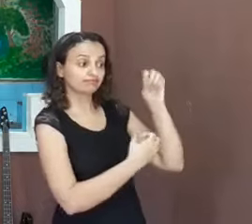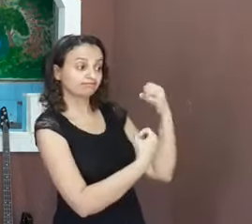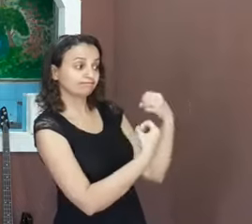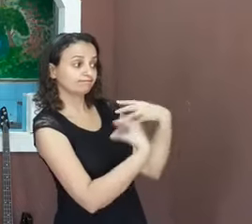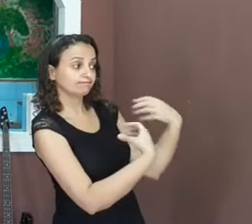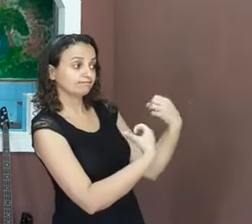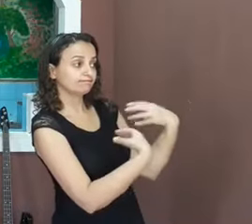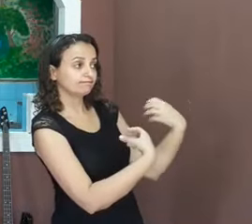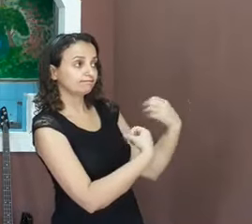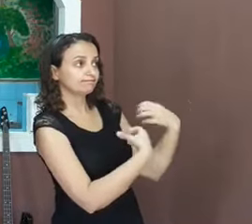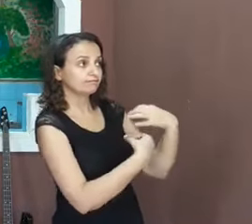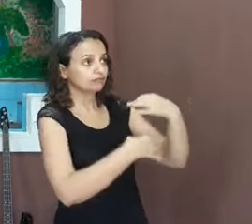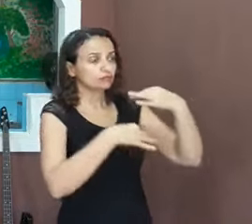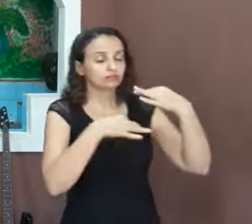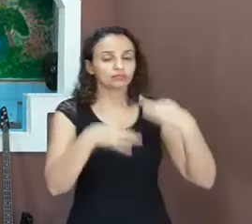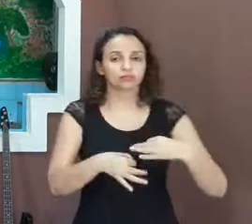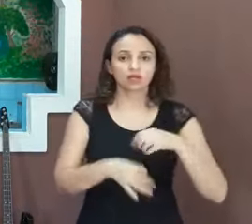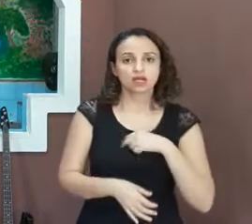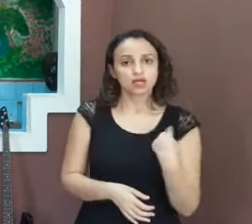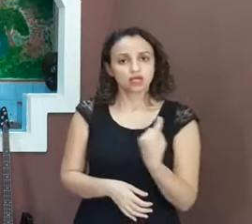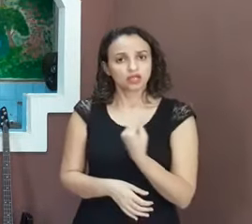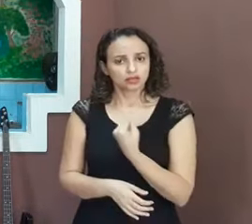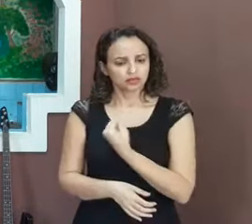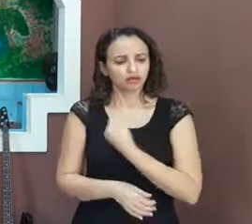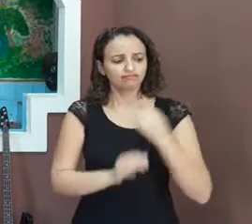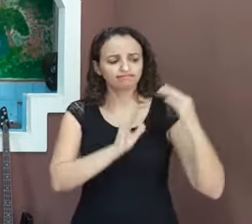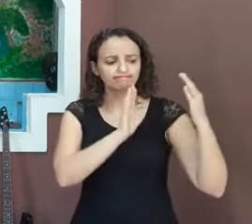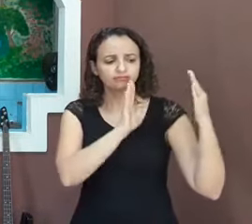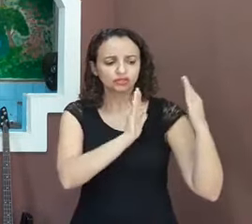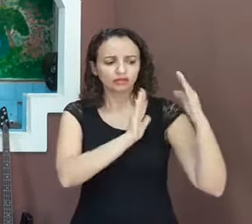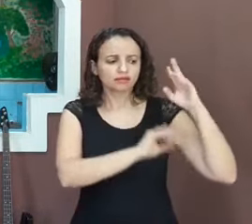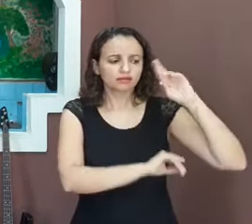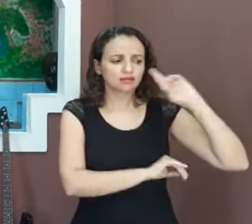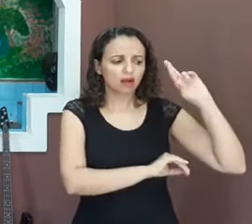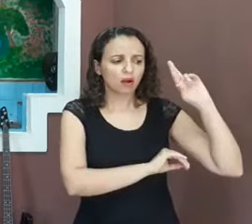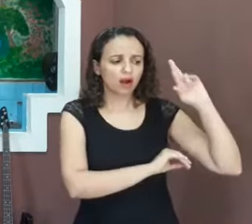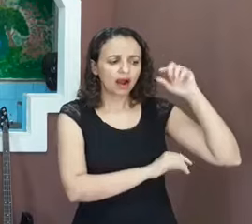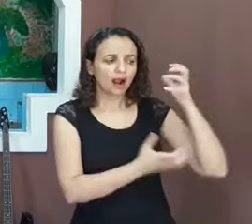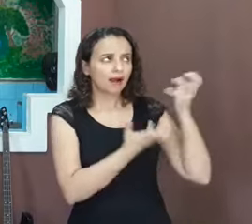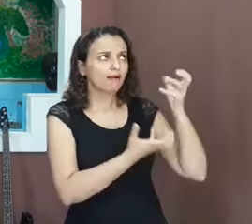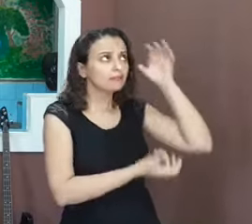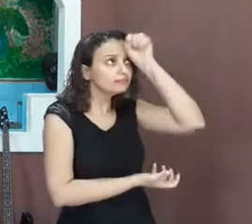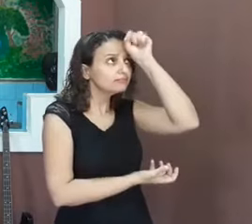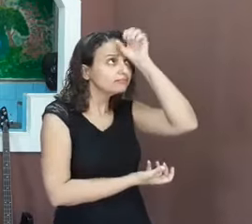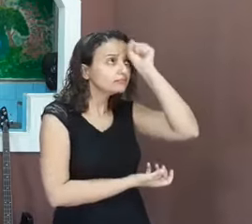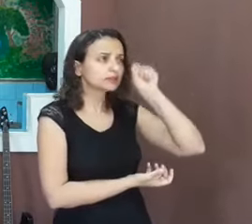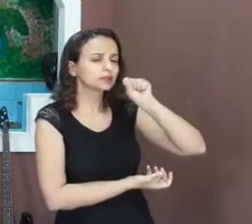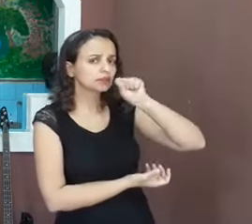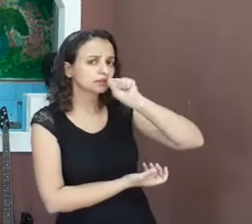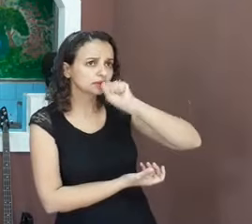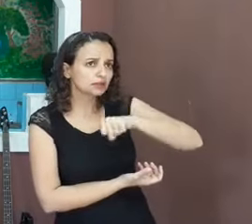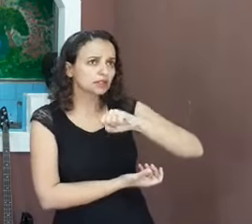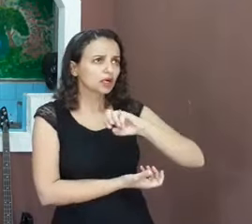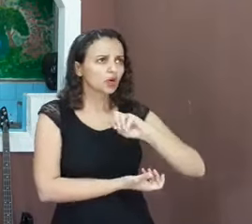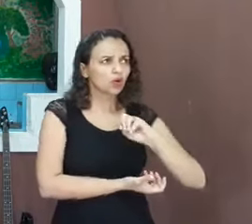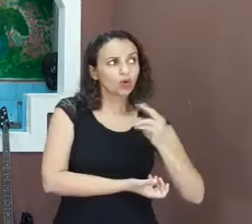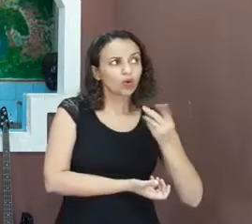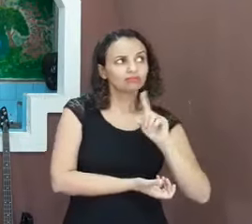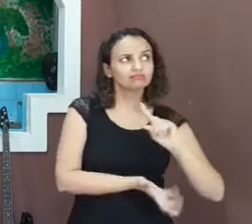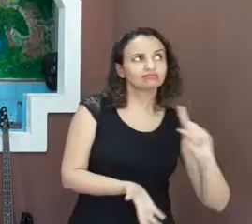nós estamos colocando na posição de aprender, de aprendiz? Será que nós temos